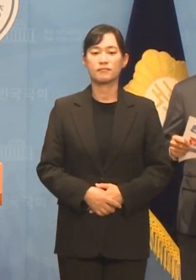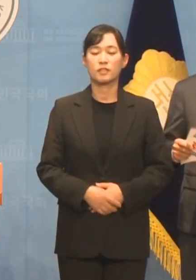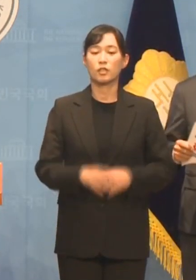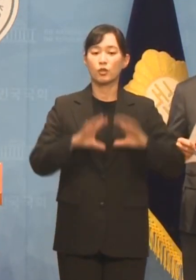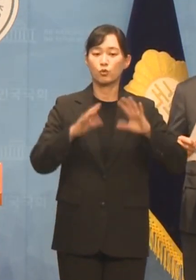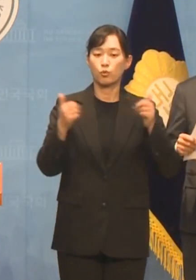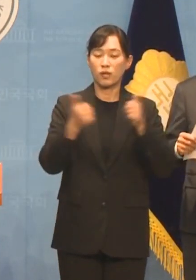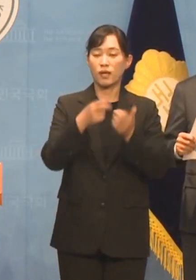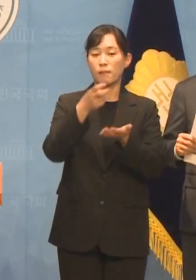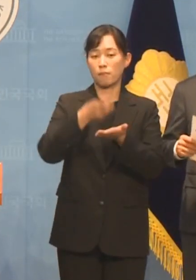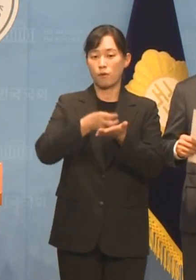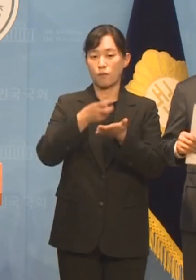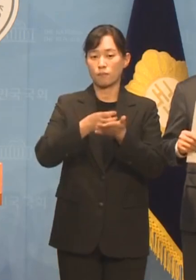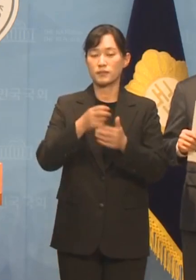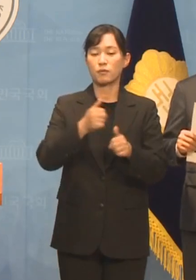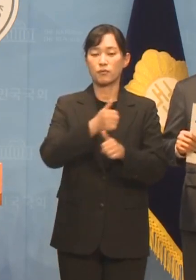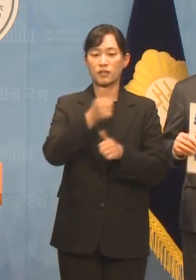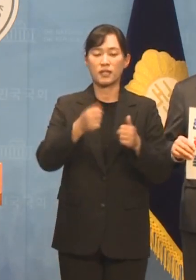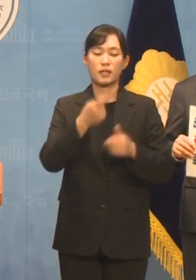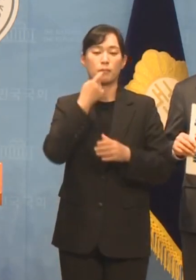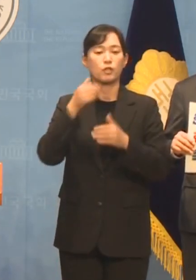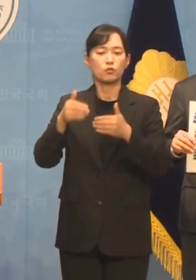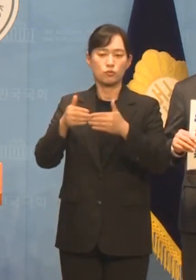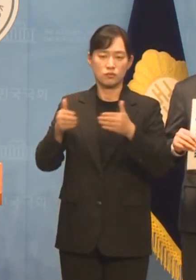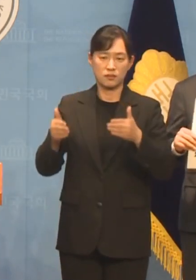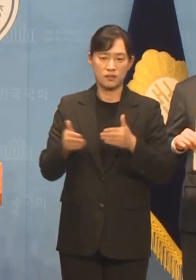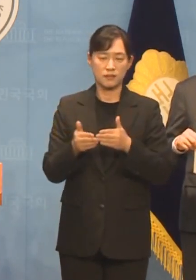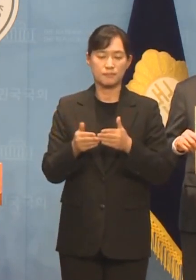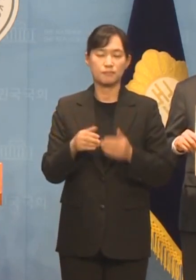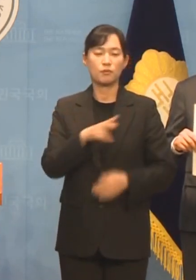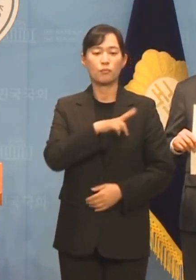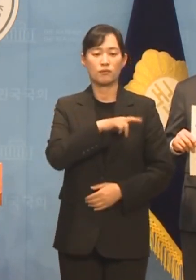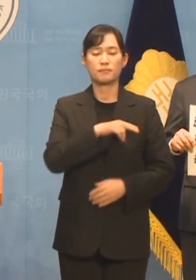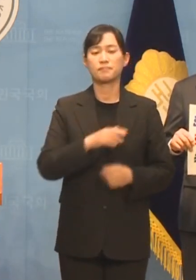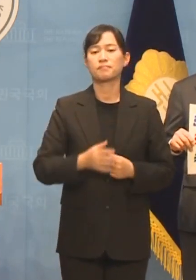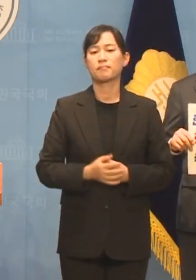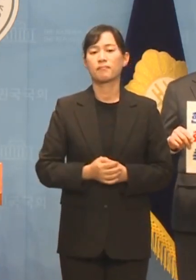국회 법사위 더불어민주당 위원들입니다.